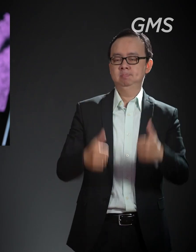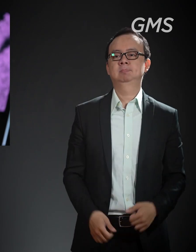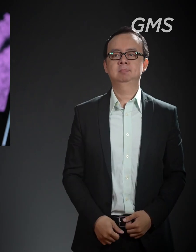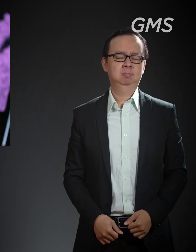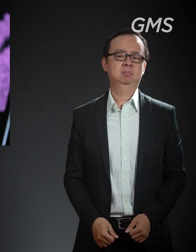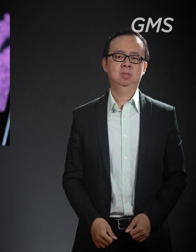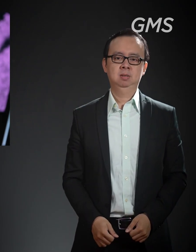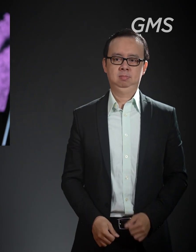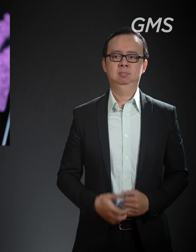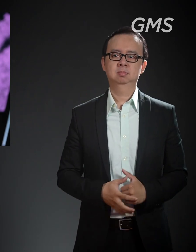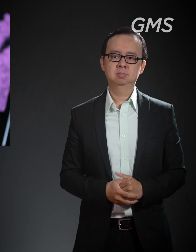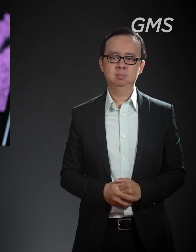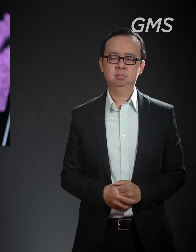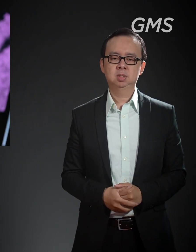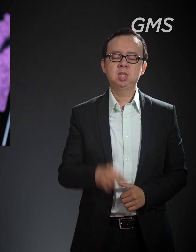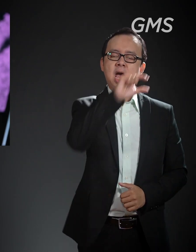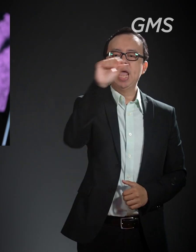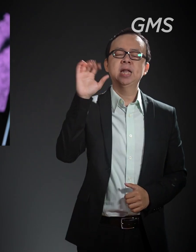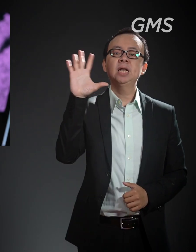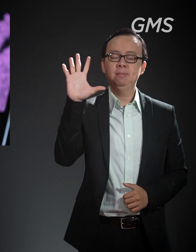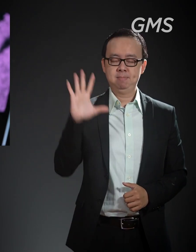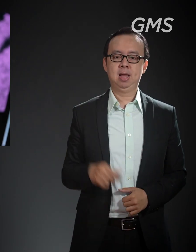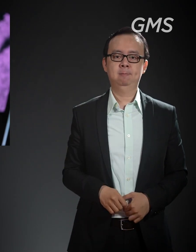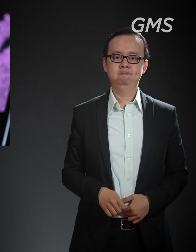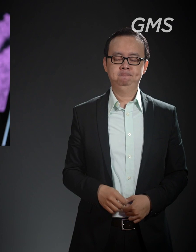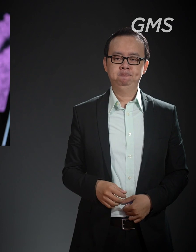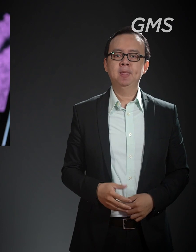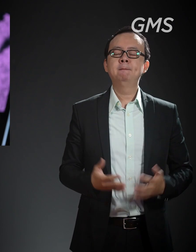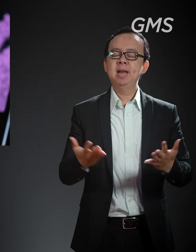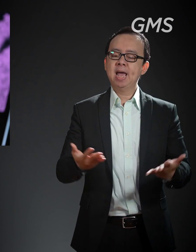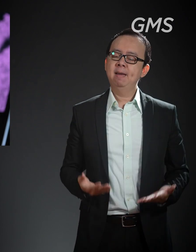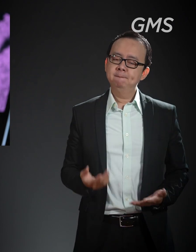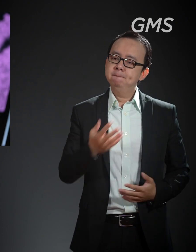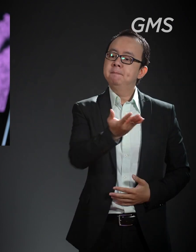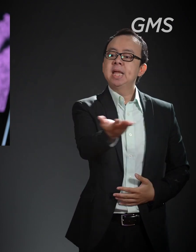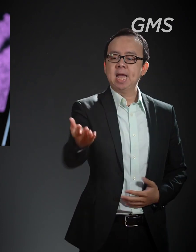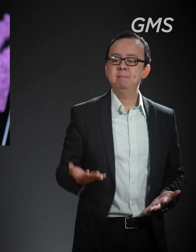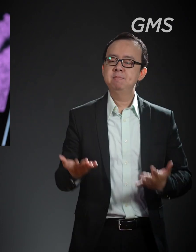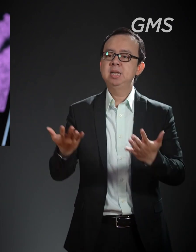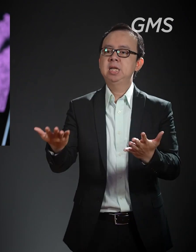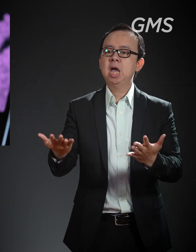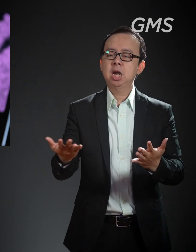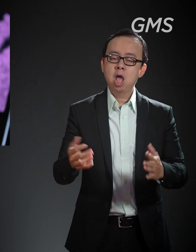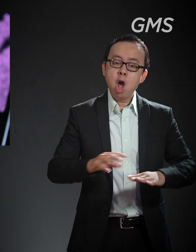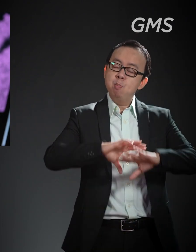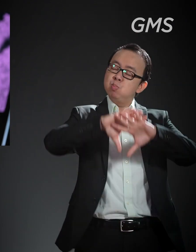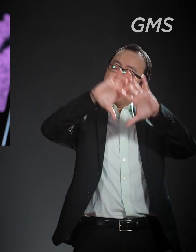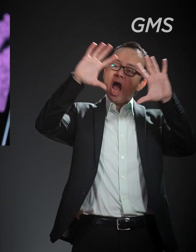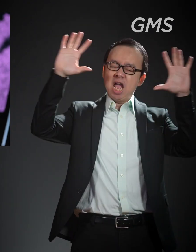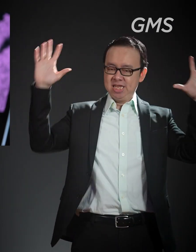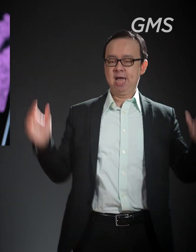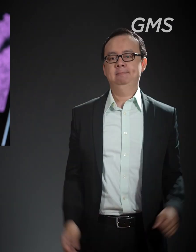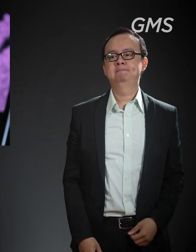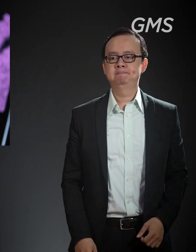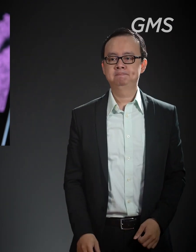jemaat Makedonia. Ayat 5, sekali lagi mereka memberikan lebih banyak daripada yang kami harapkan. Ini rahasianya. Mereka memberikan diri